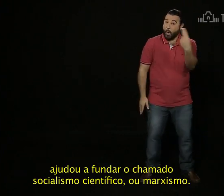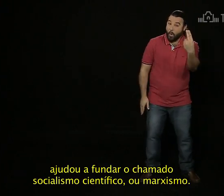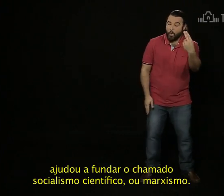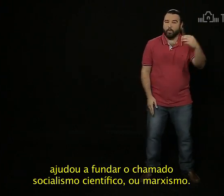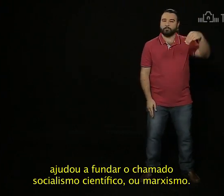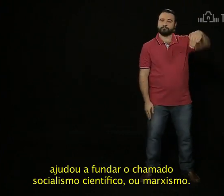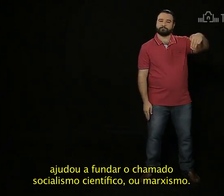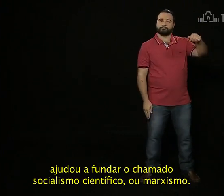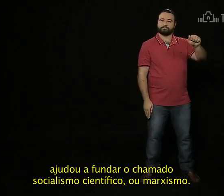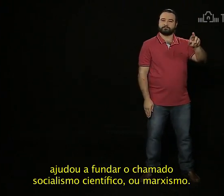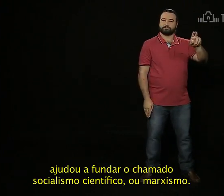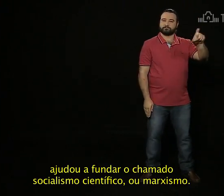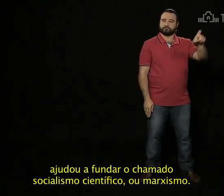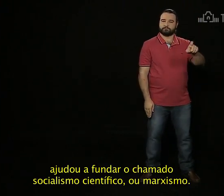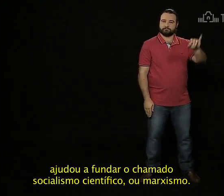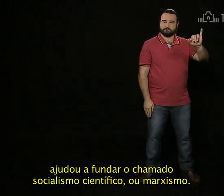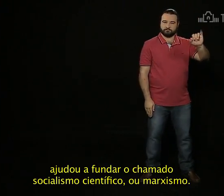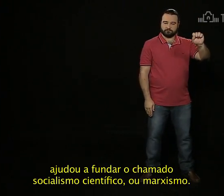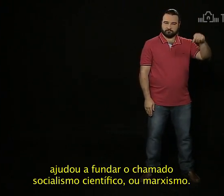ou marxismo.